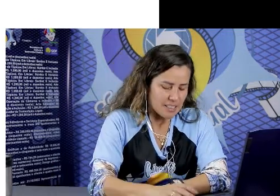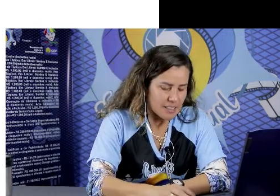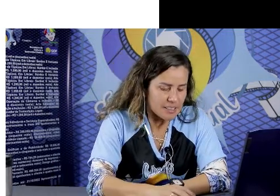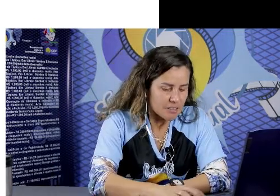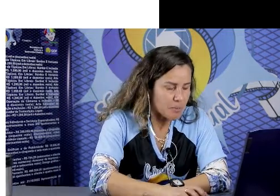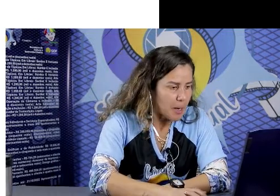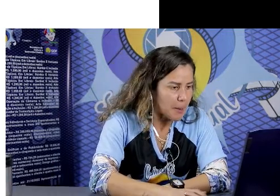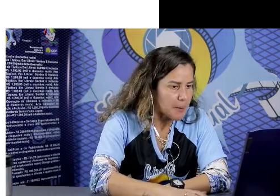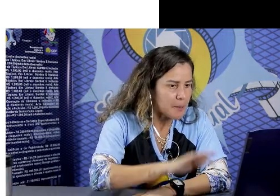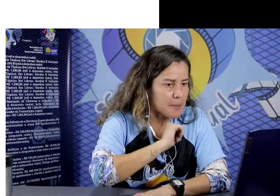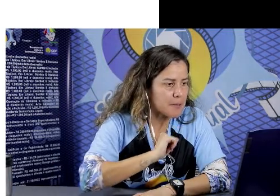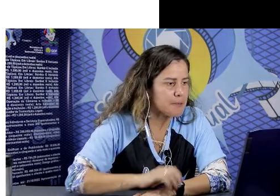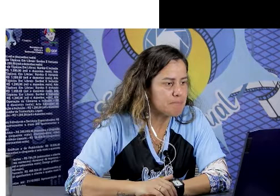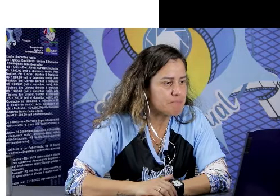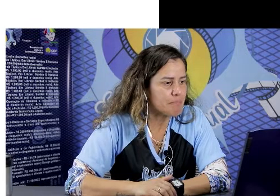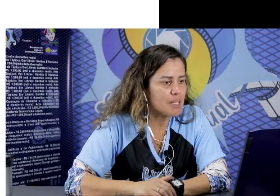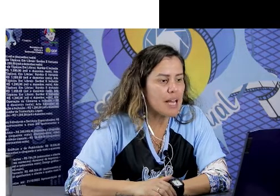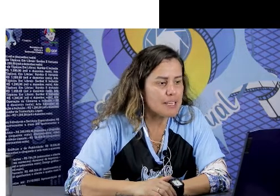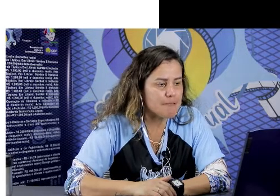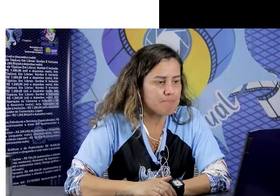Então, vamos lá. E aí,